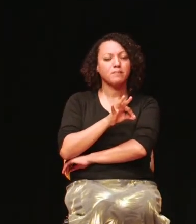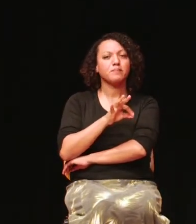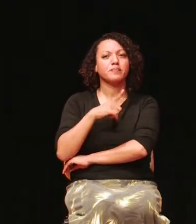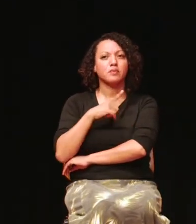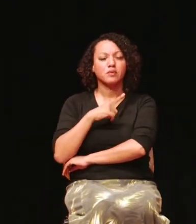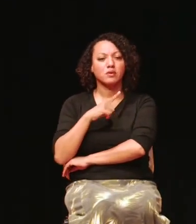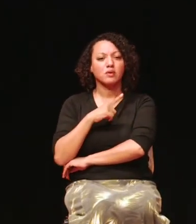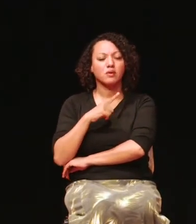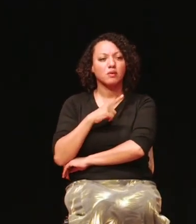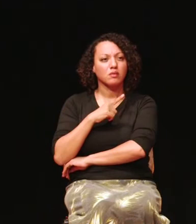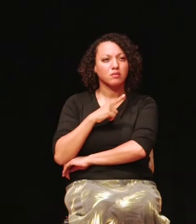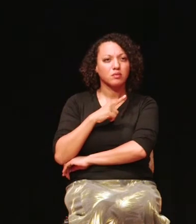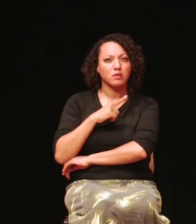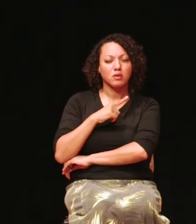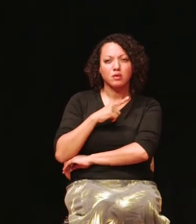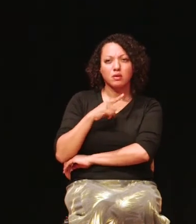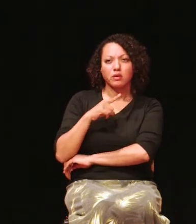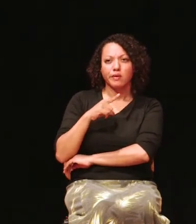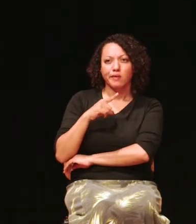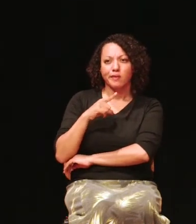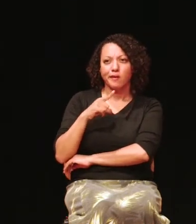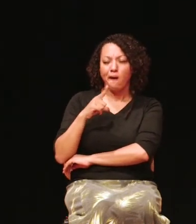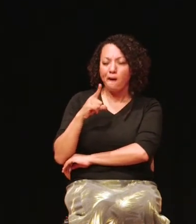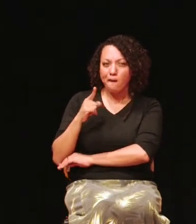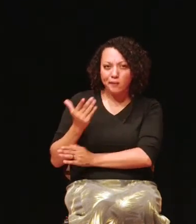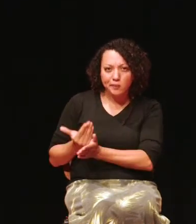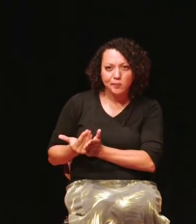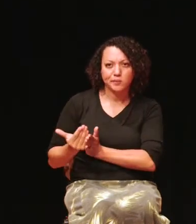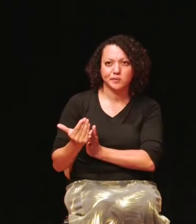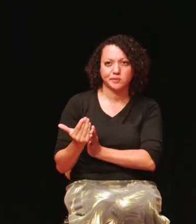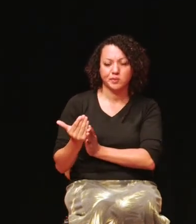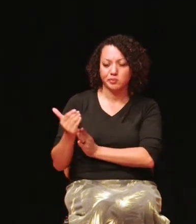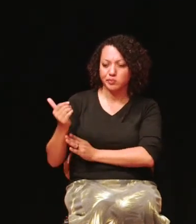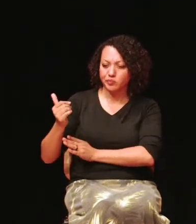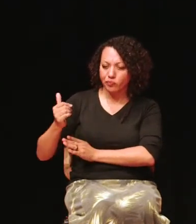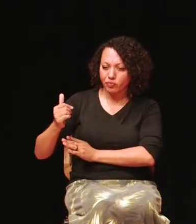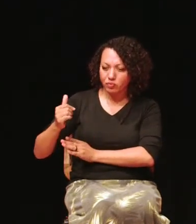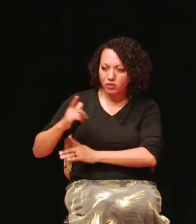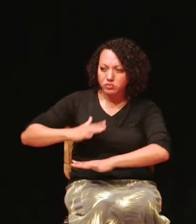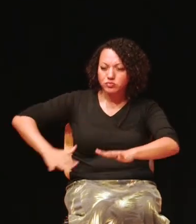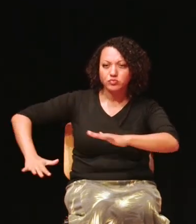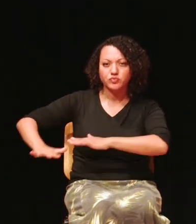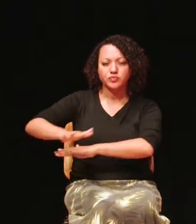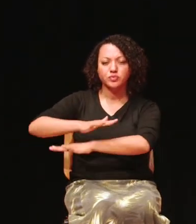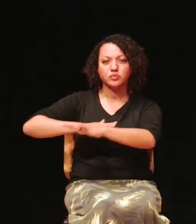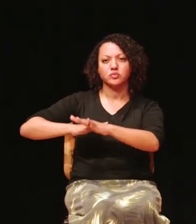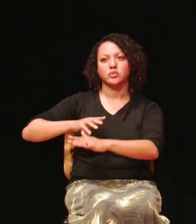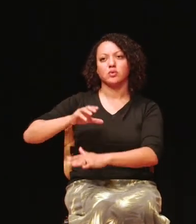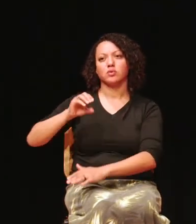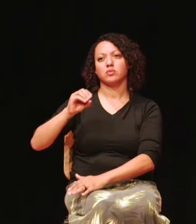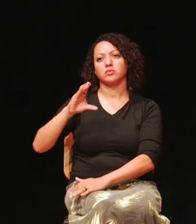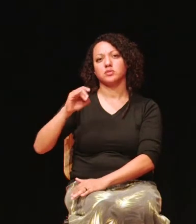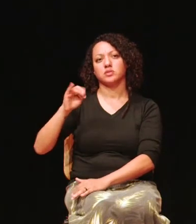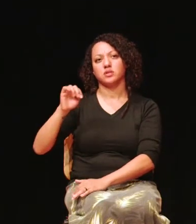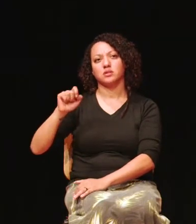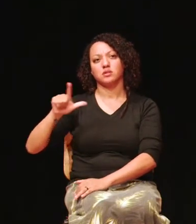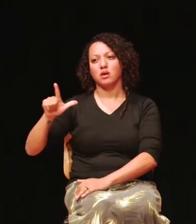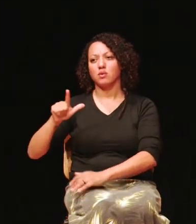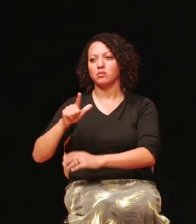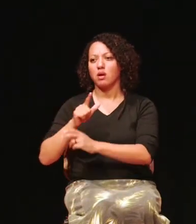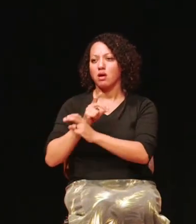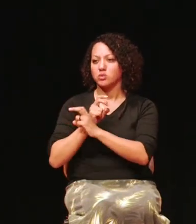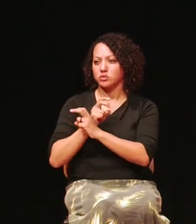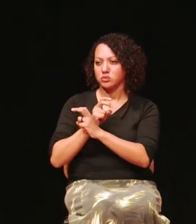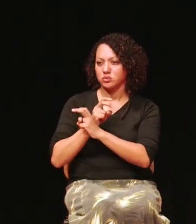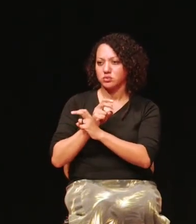escrevia uma revista que se chamava A Introdução da Civilização Ocidental na Áustria. Não é? Era a ideia